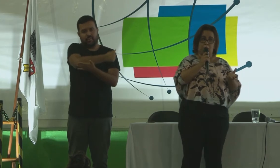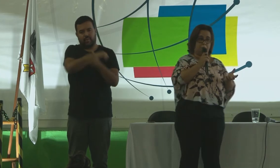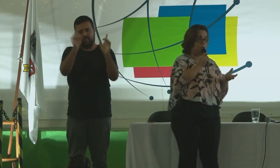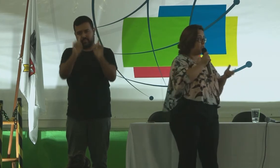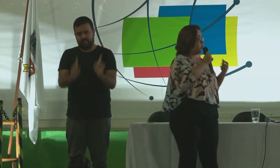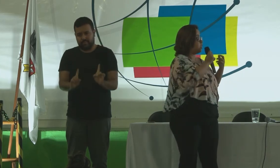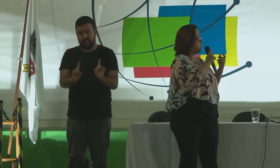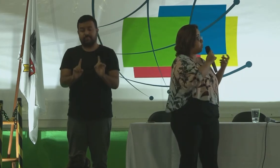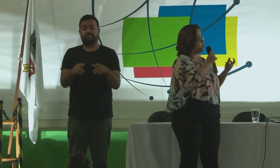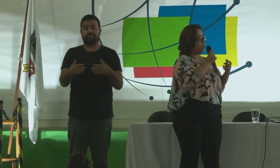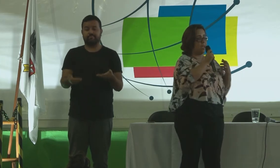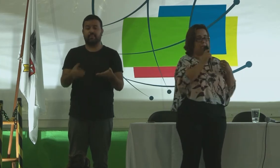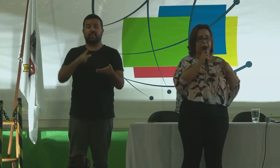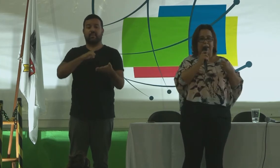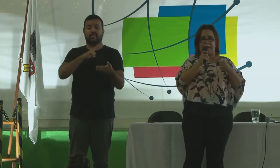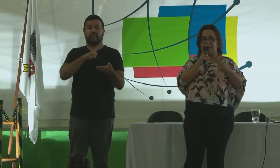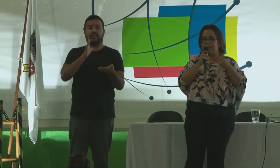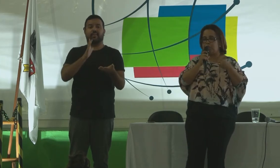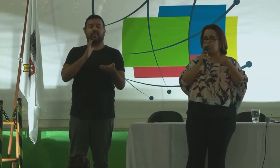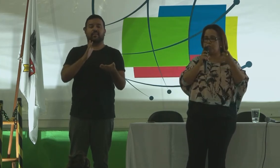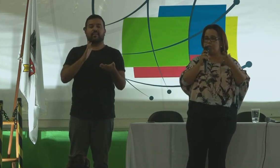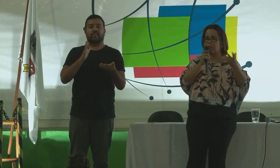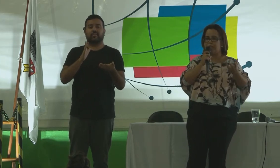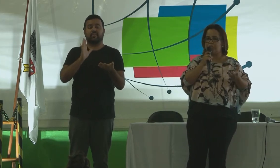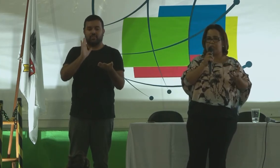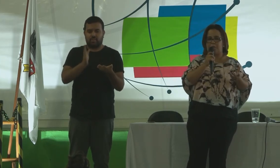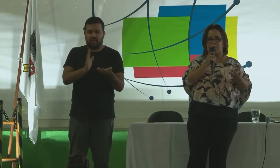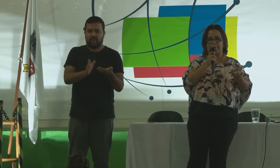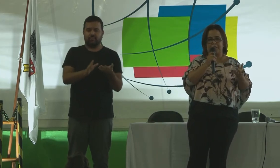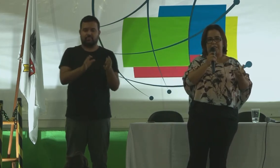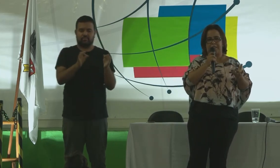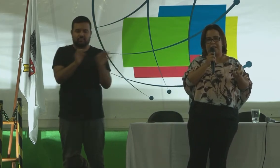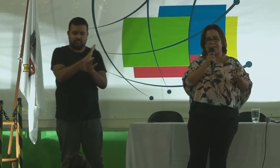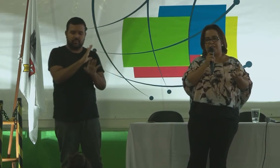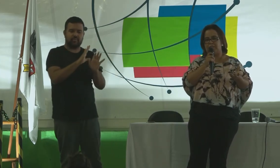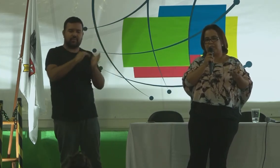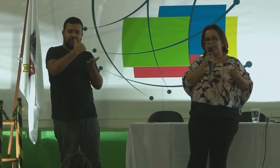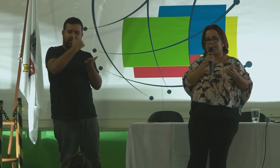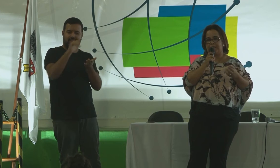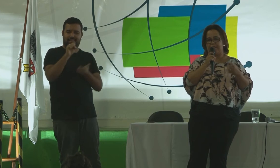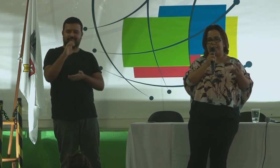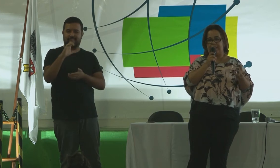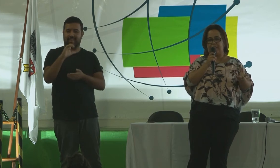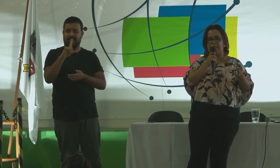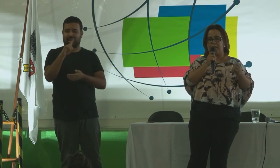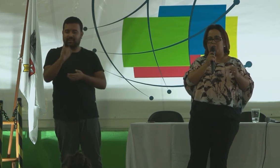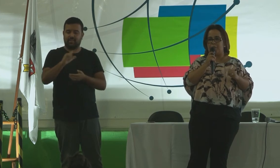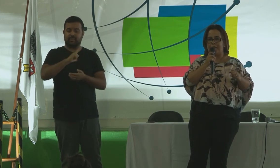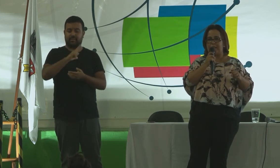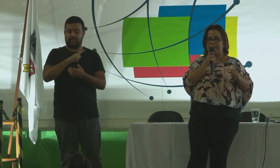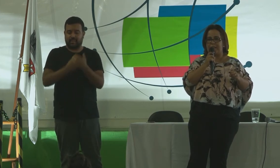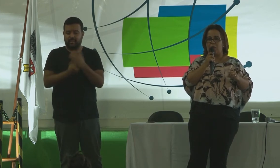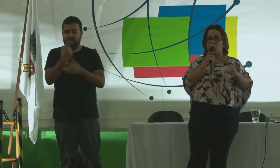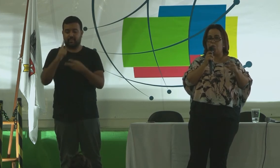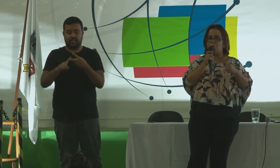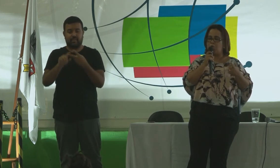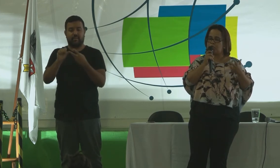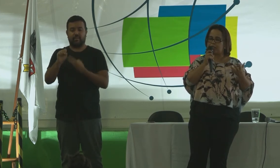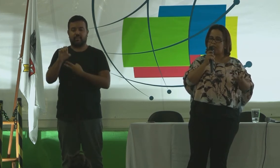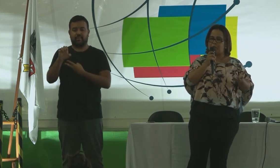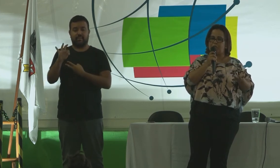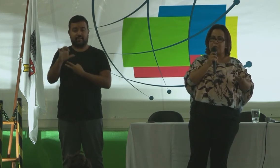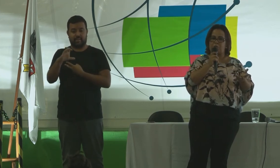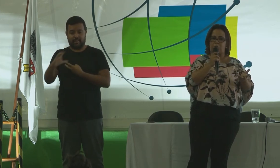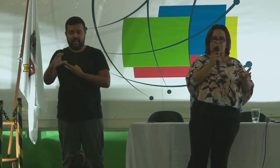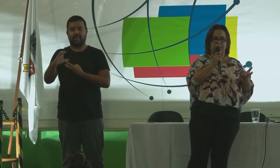a esse aluno. Então, nós temos instituído a partir da própria Secretaria da CETEC e do MEC, né, um núcleo